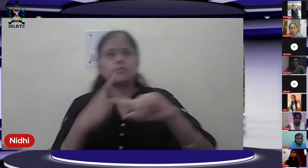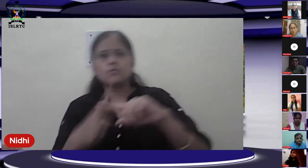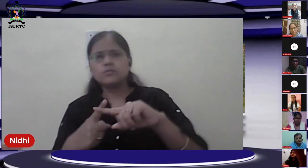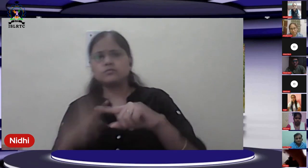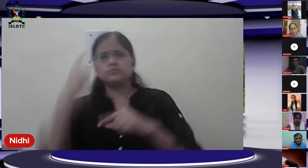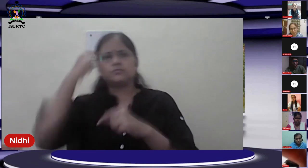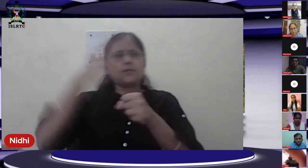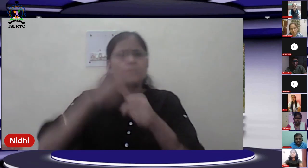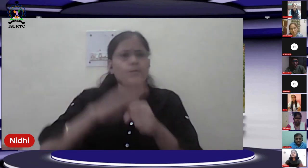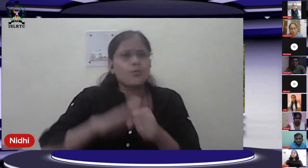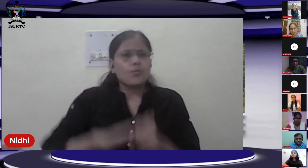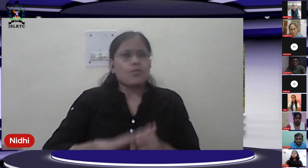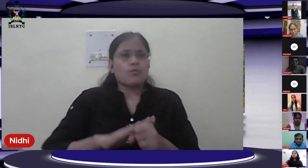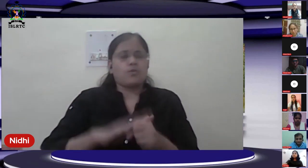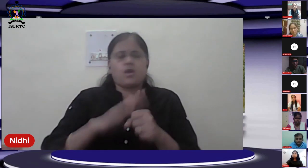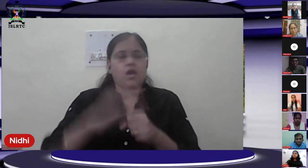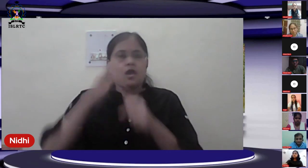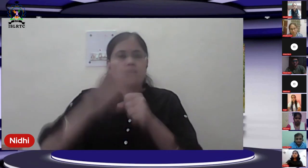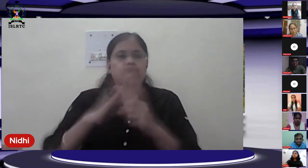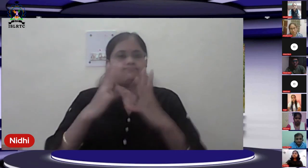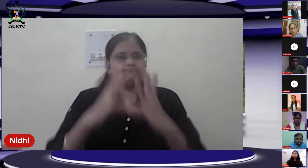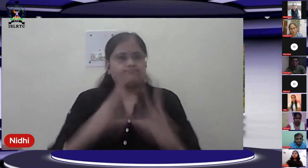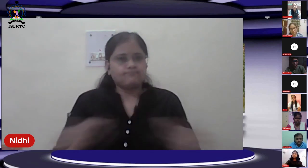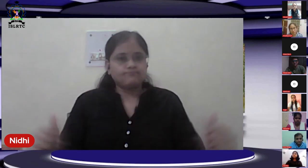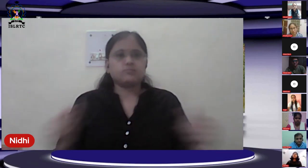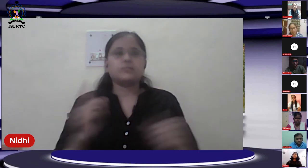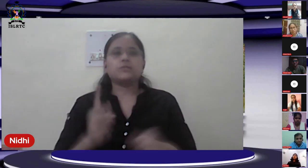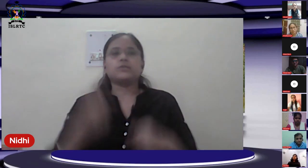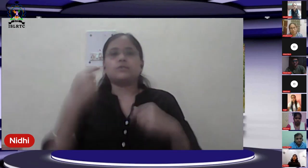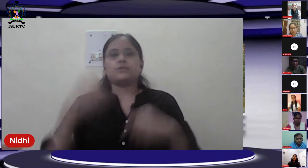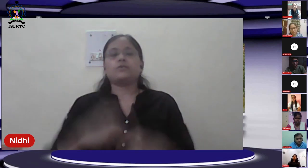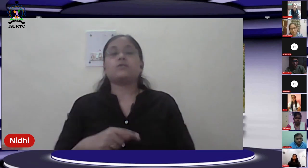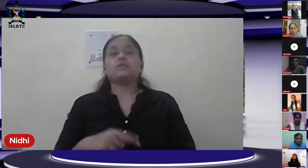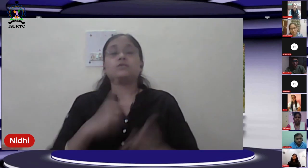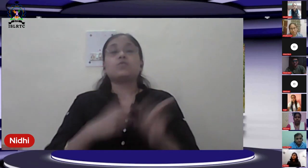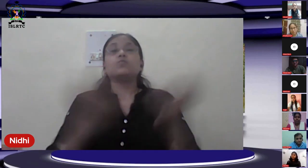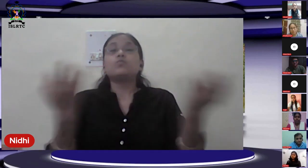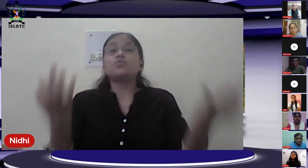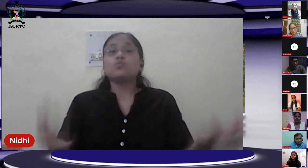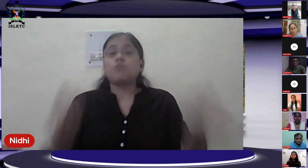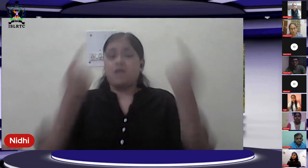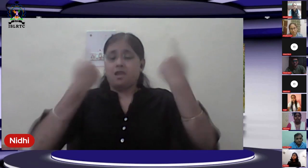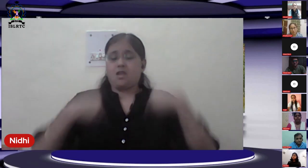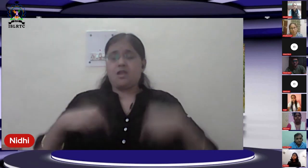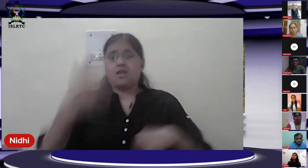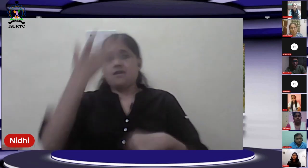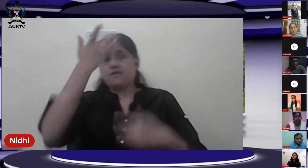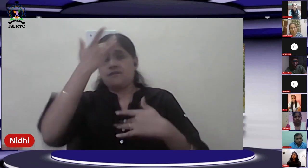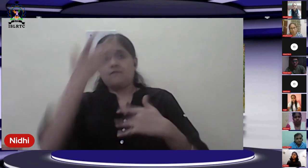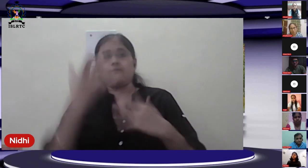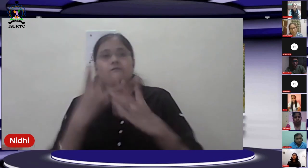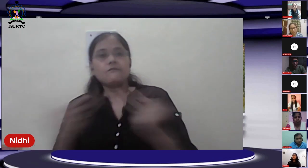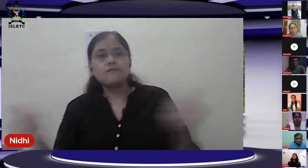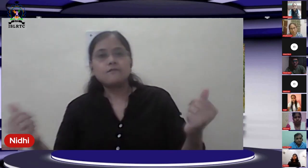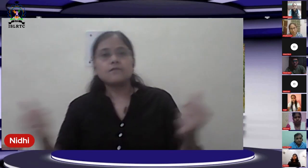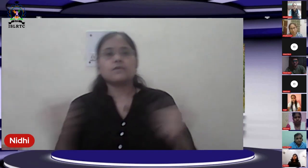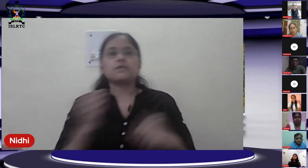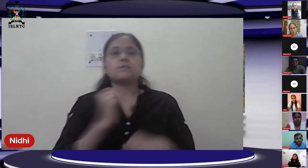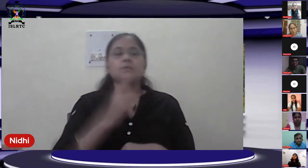भी मदद करता है। योग शरीर को ही रोग मुक्त नहीं करता, बल्कि मानसिक और बौद्धिक स्तर पर